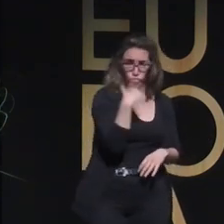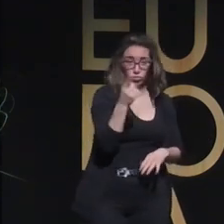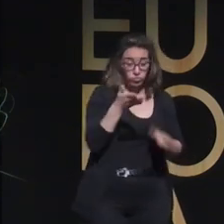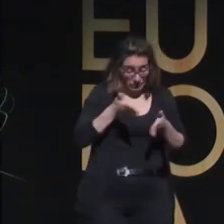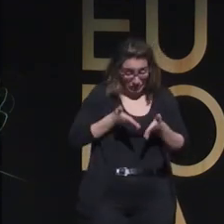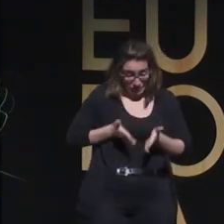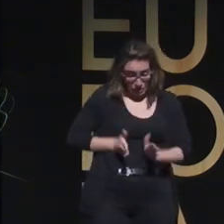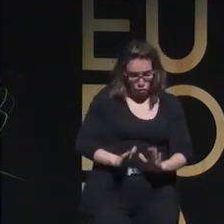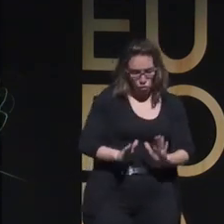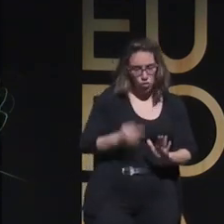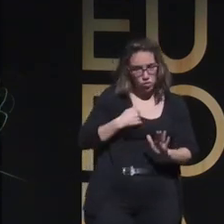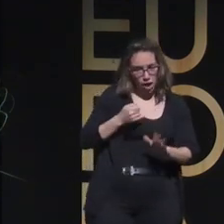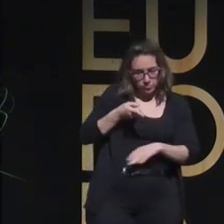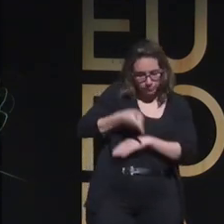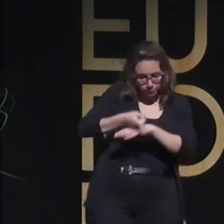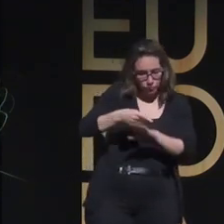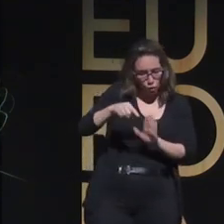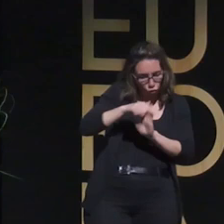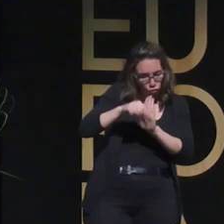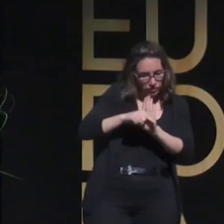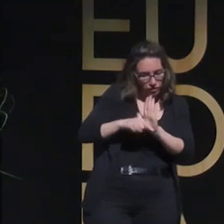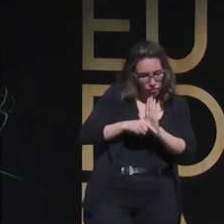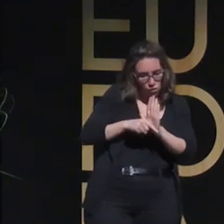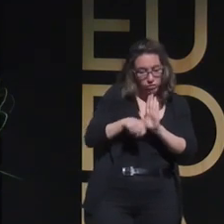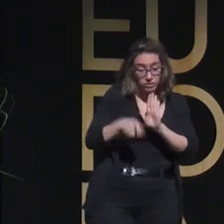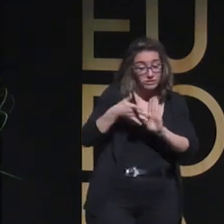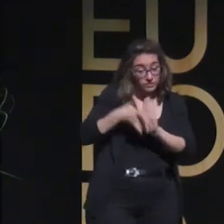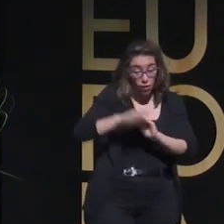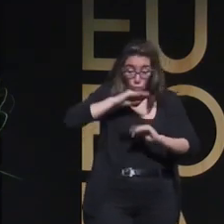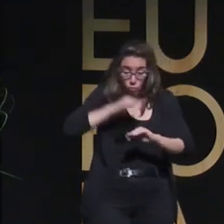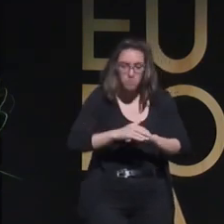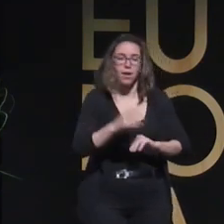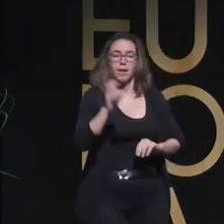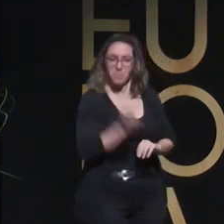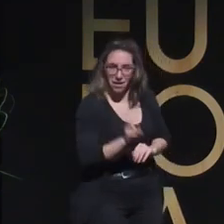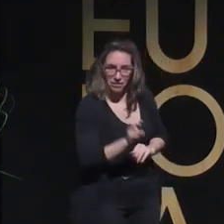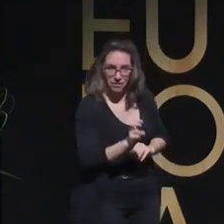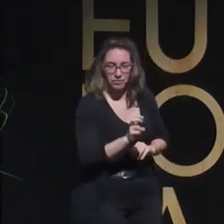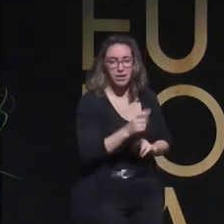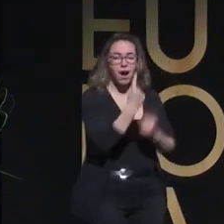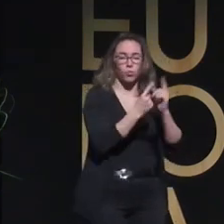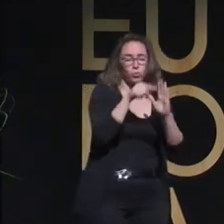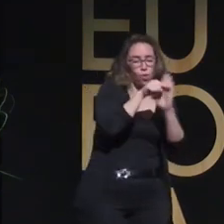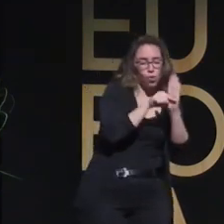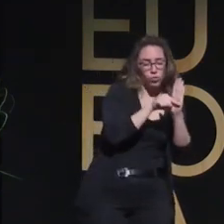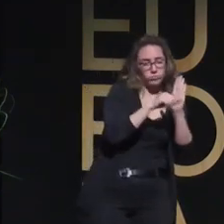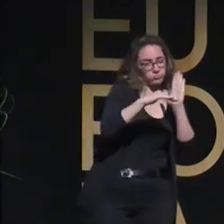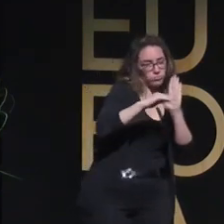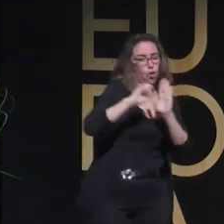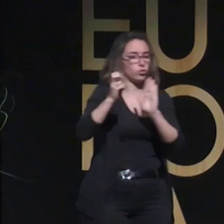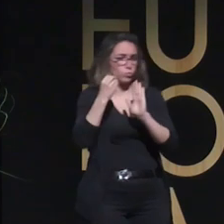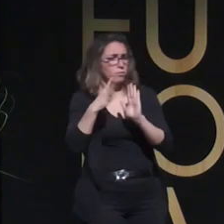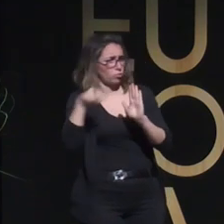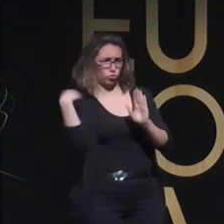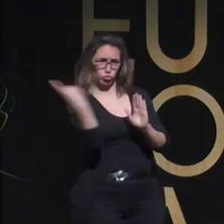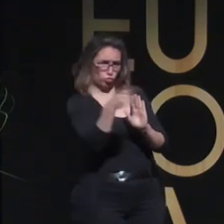le colgamos condiciones por las que le hacemos creer que vale. Hay más tóxicas y menos tóxicas, pero lo hacemos todos y todas. ¿Vale? Esta frase de,